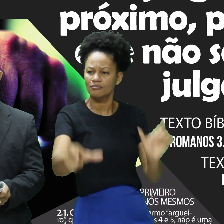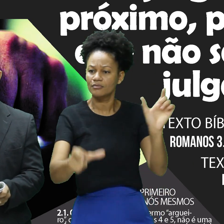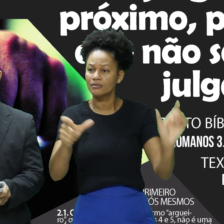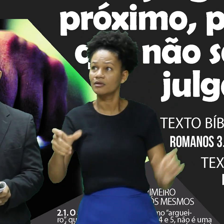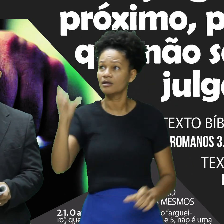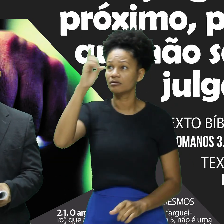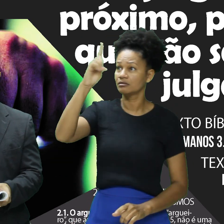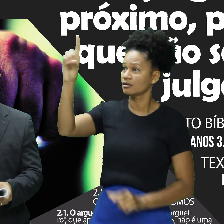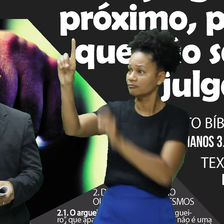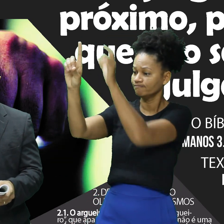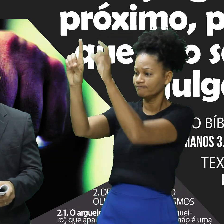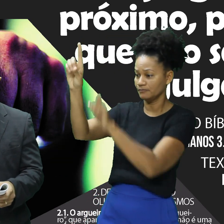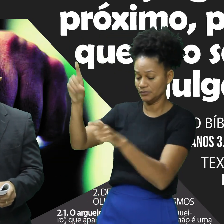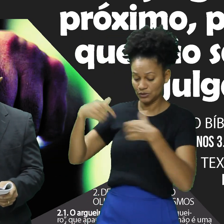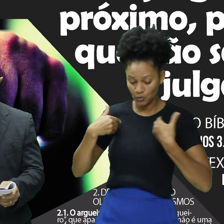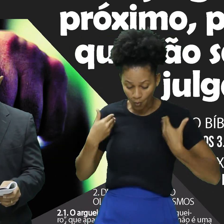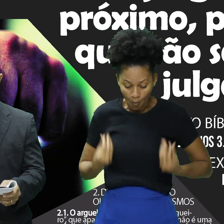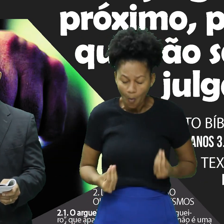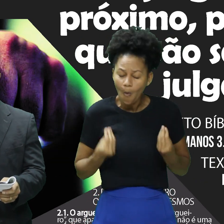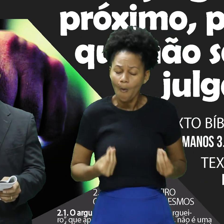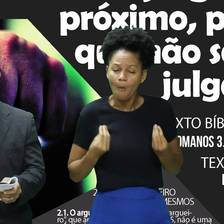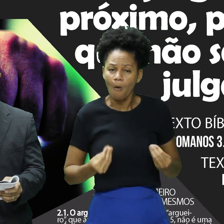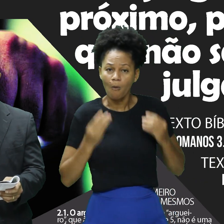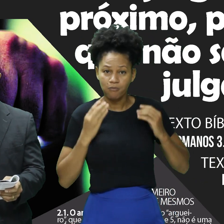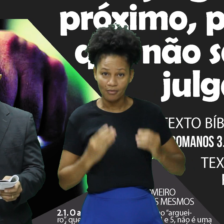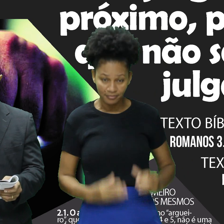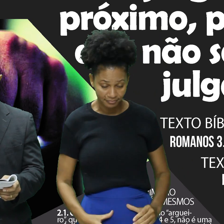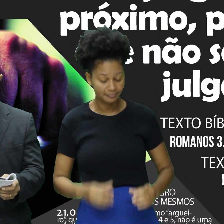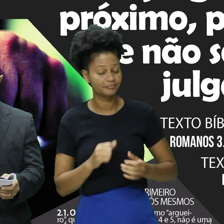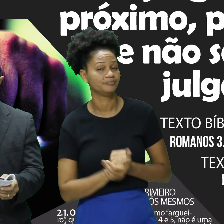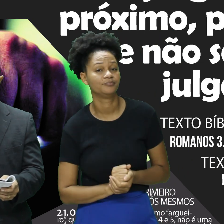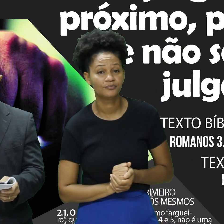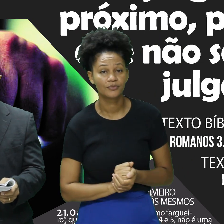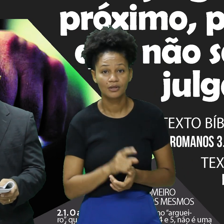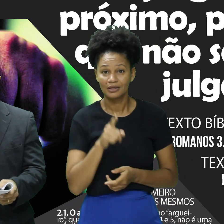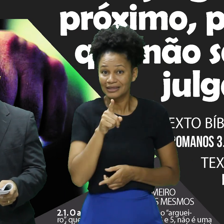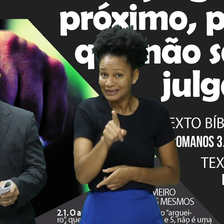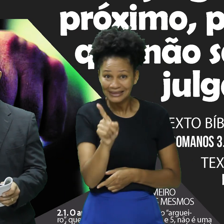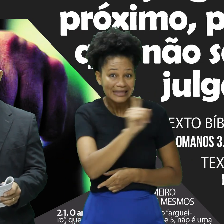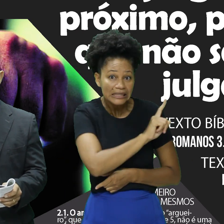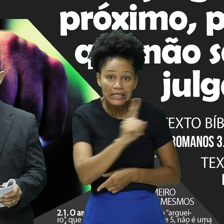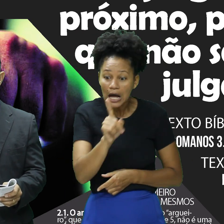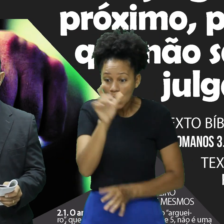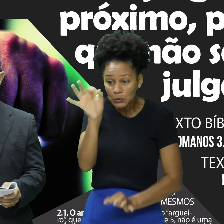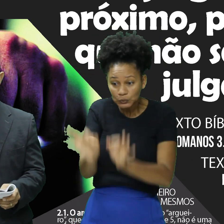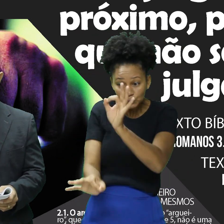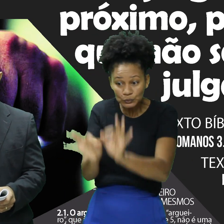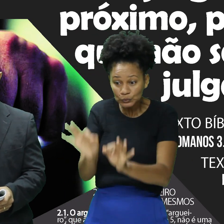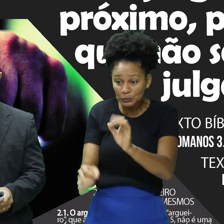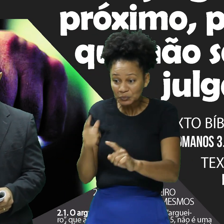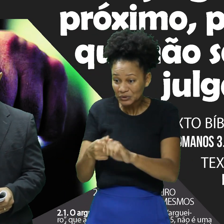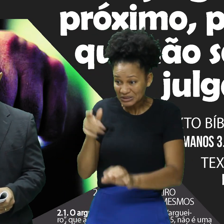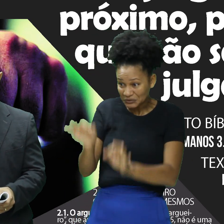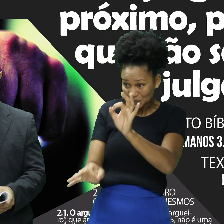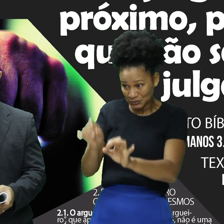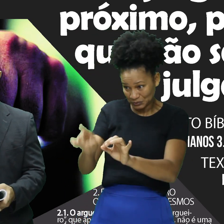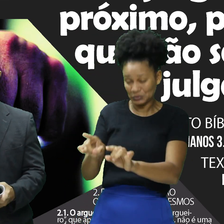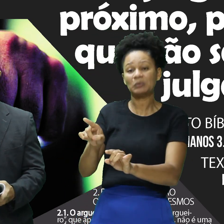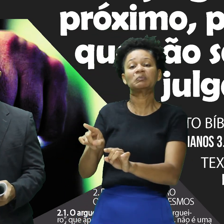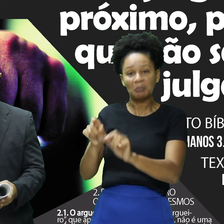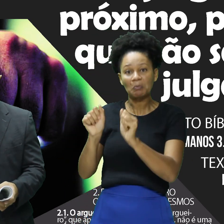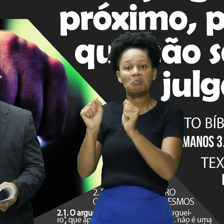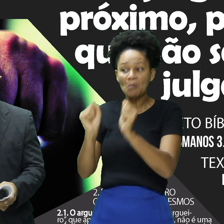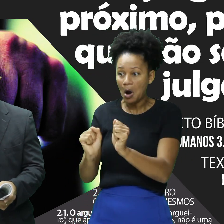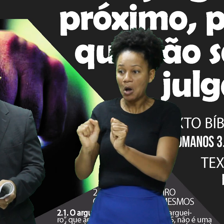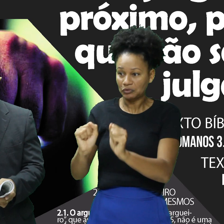de Deus. É isso que Jesus quer. Então, mais um ensinamento: não julgue o próximo para que não sejam julgados. Esse é o